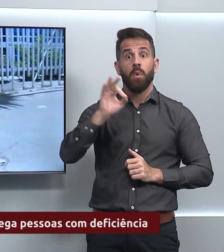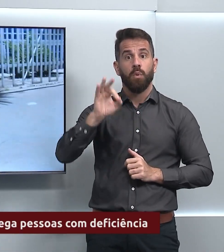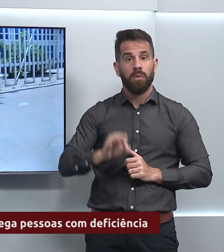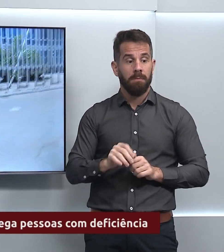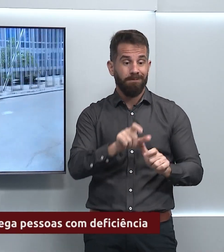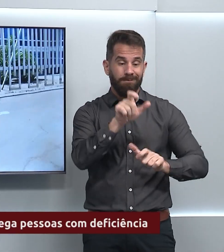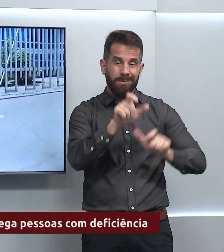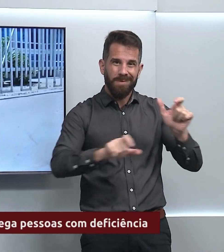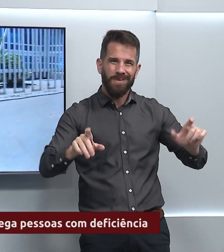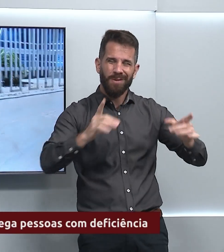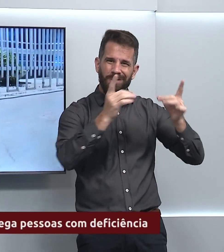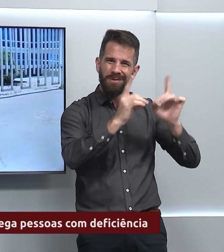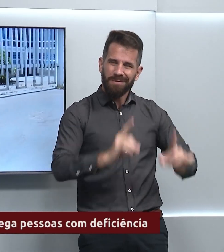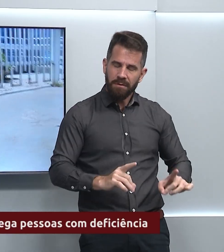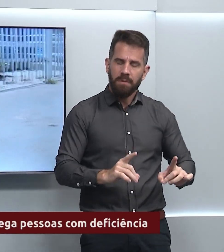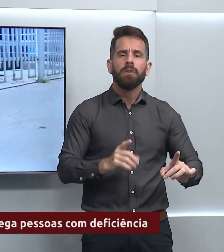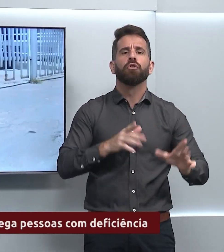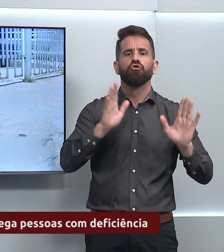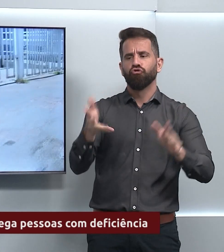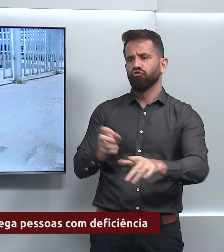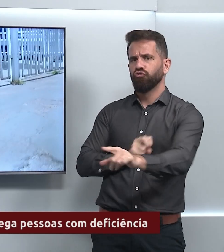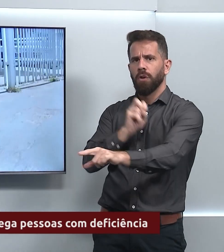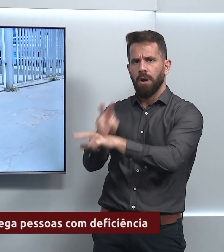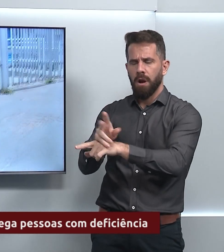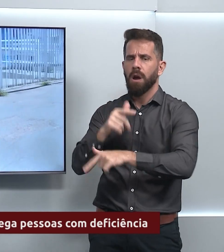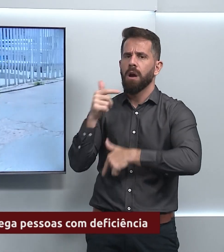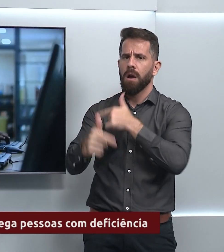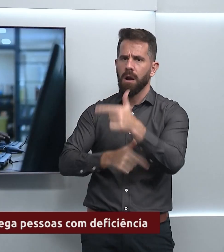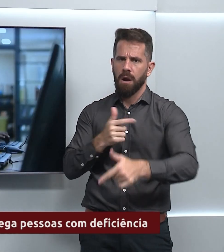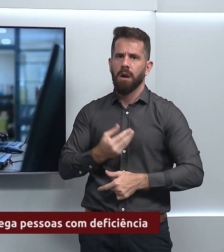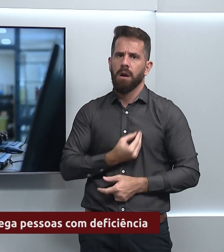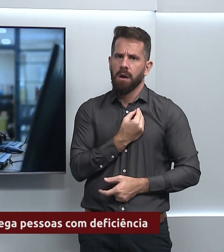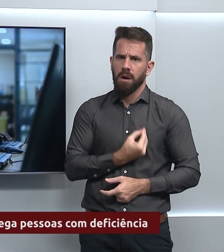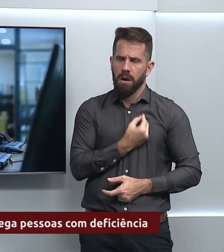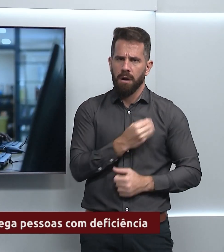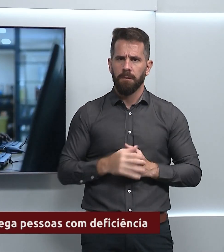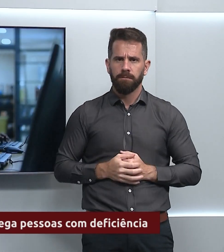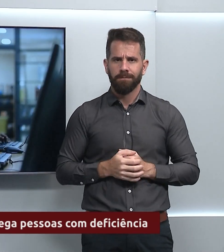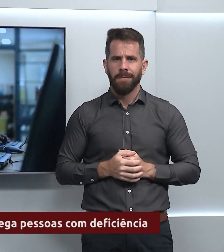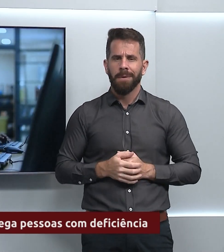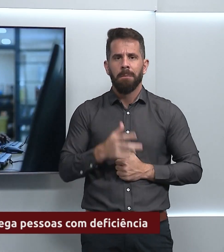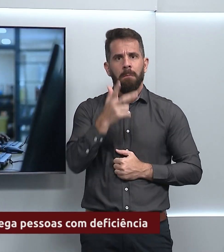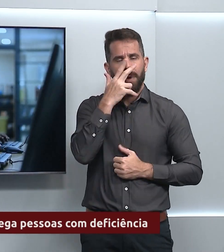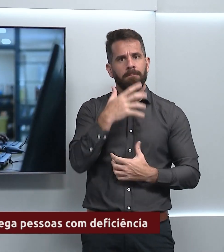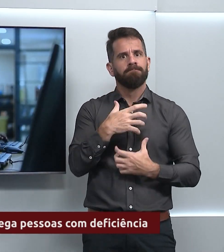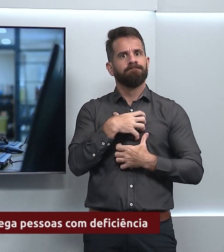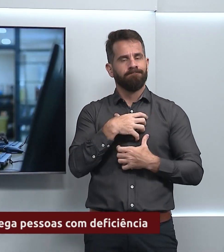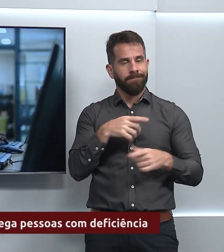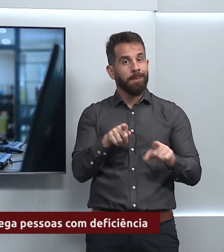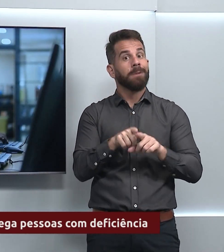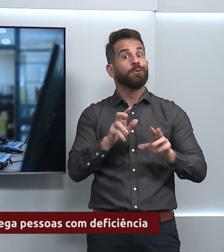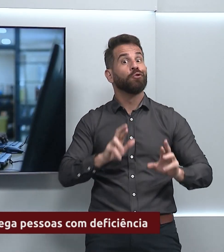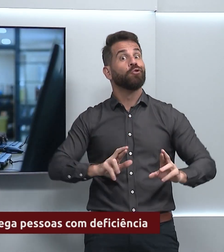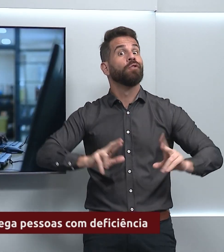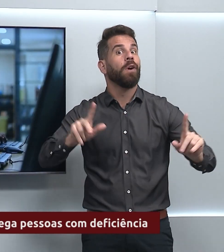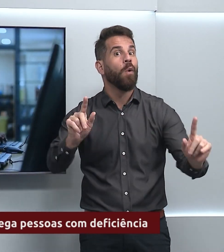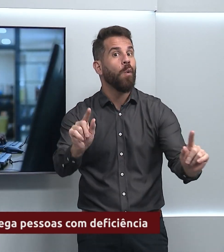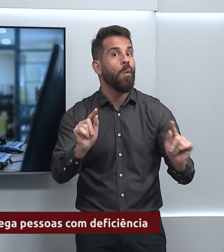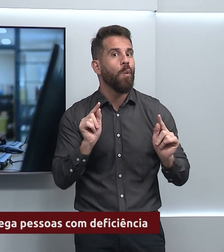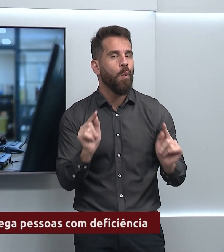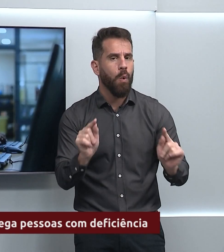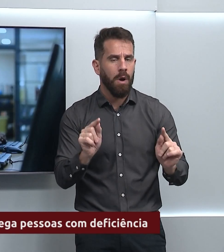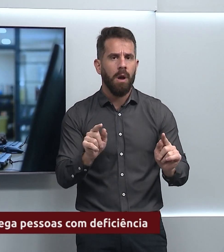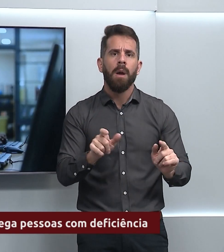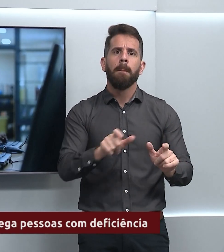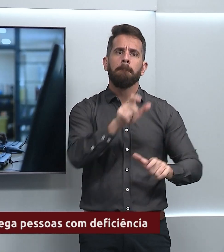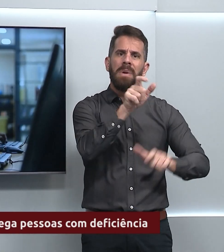com deficiência estavam no mercado de trabalho. A diferença aparece também nos salários. O rendimento do trabalho